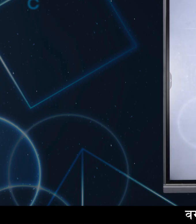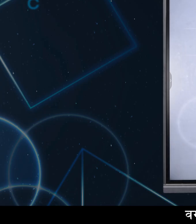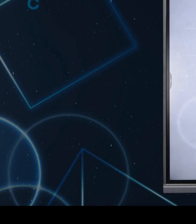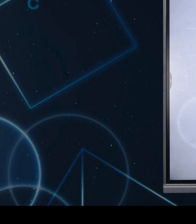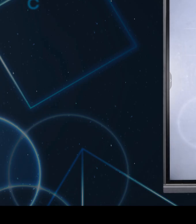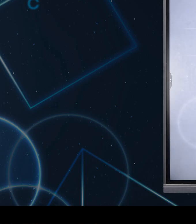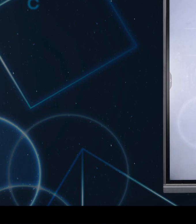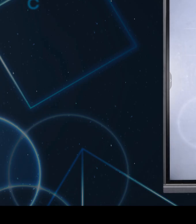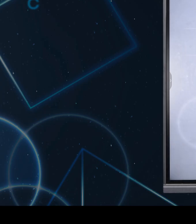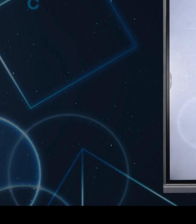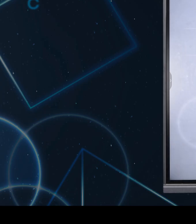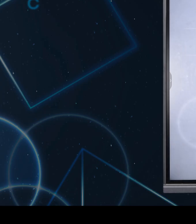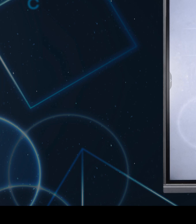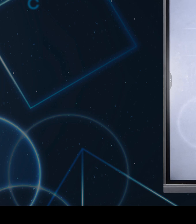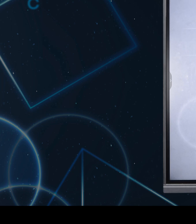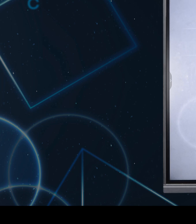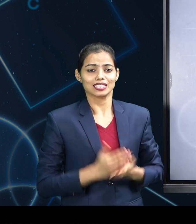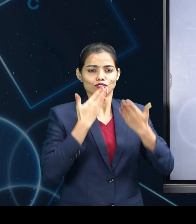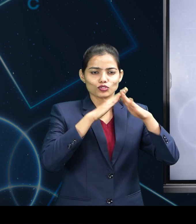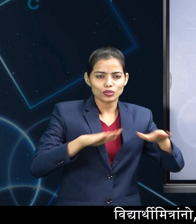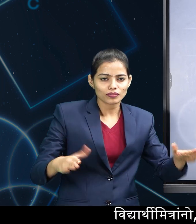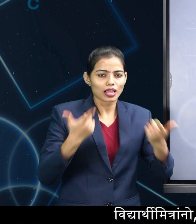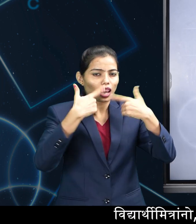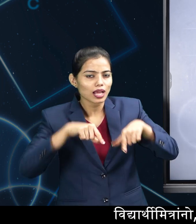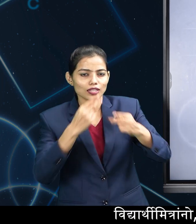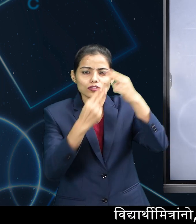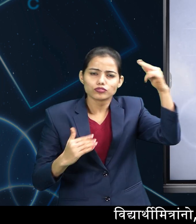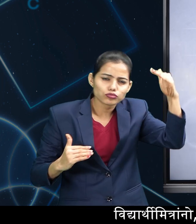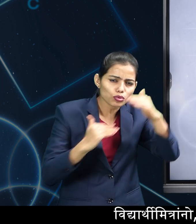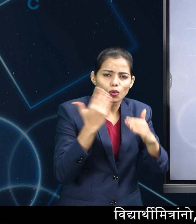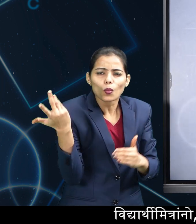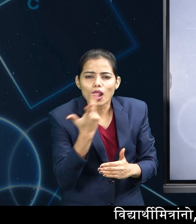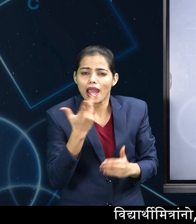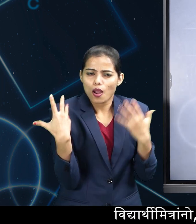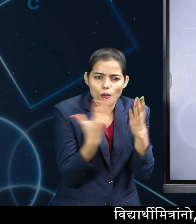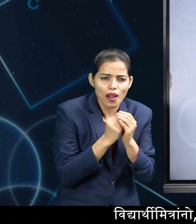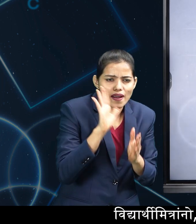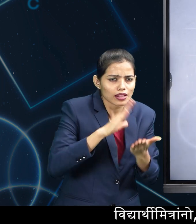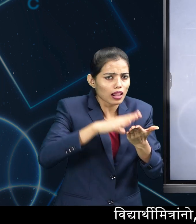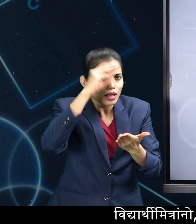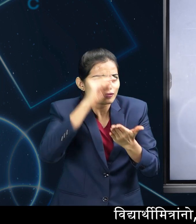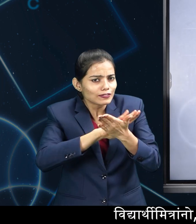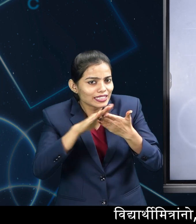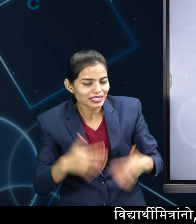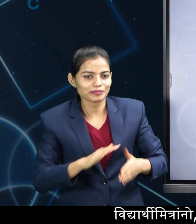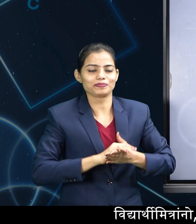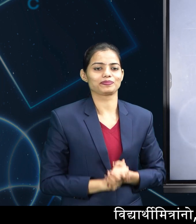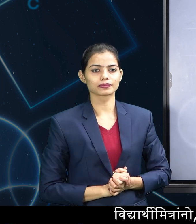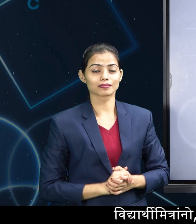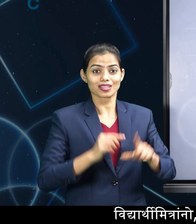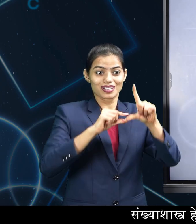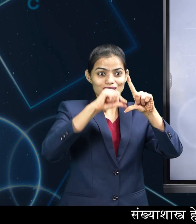3. एकूण 50. विद्यार्थी मित्रांनो, चला आपण शिकलेल्या गोष्टींचा आढावा